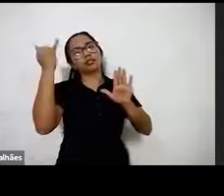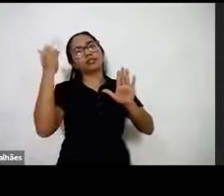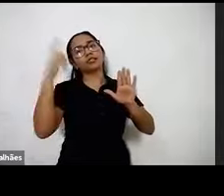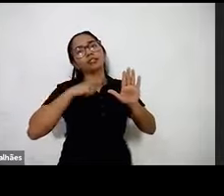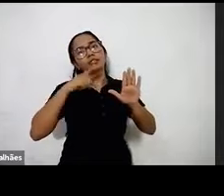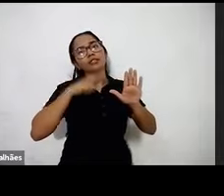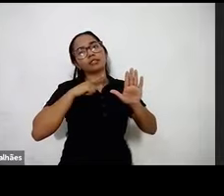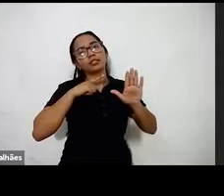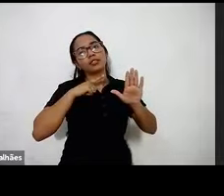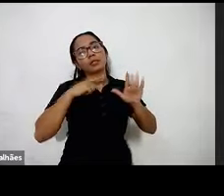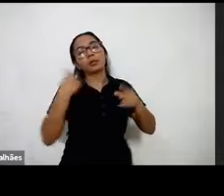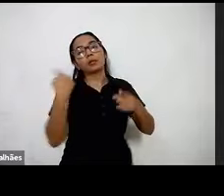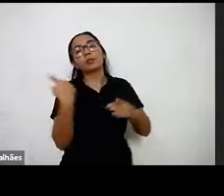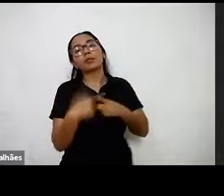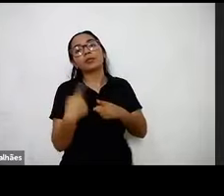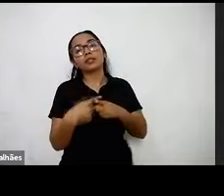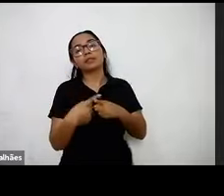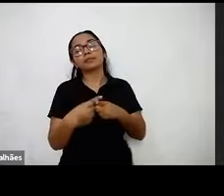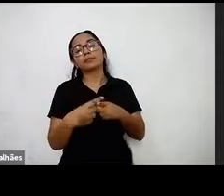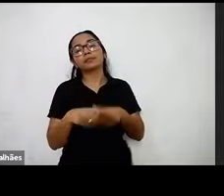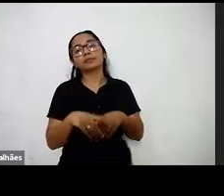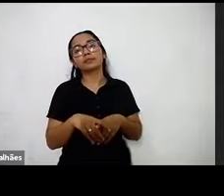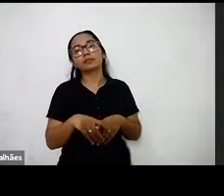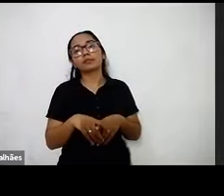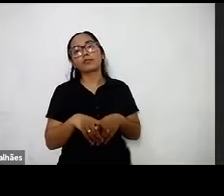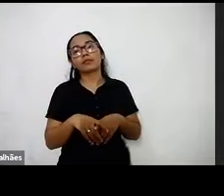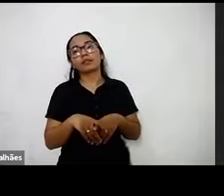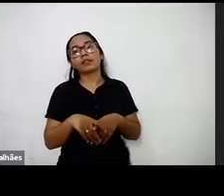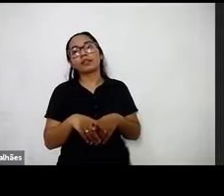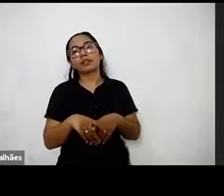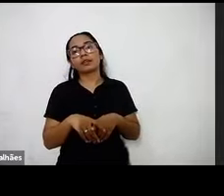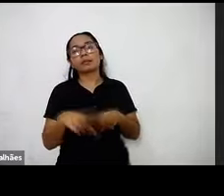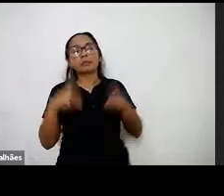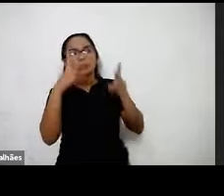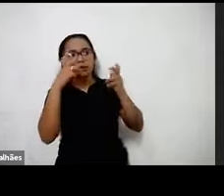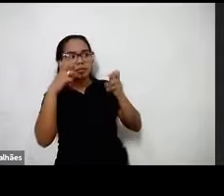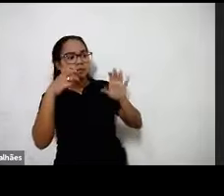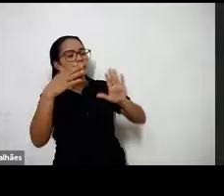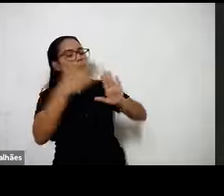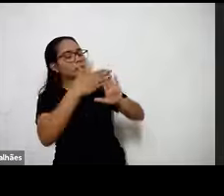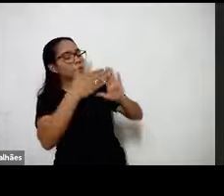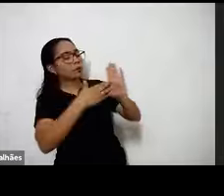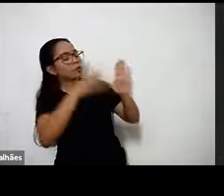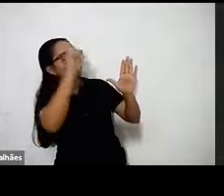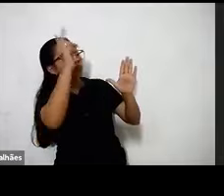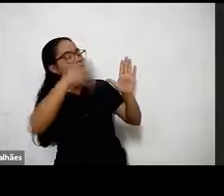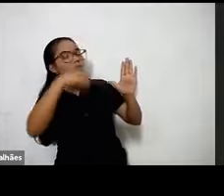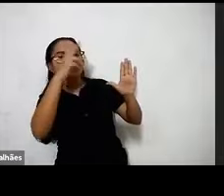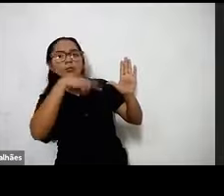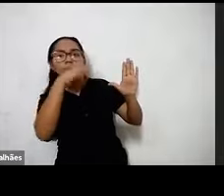processo de proposta de um sistema de proteção e organização de proteção